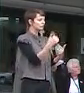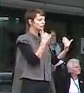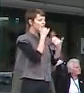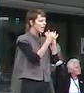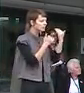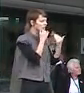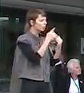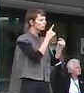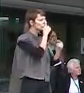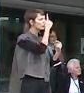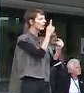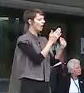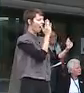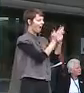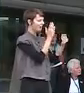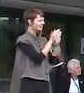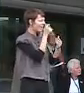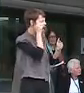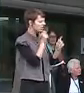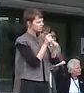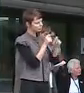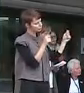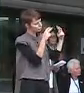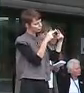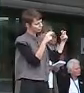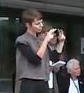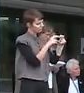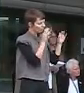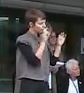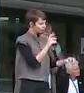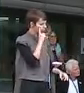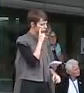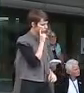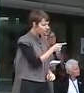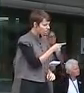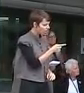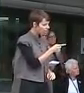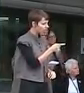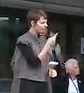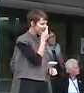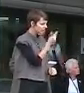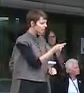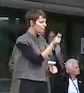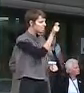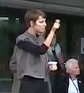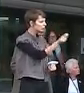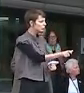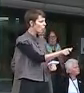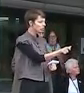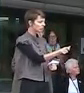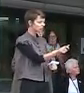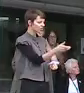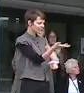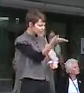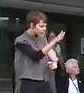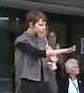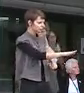oder zufälligen Recherchen nichtsahnender, nachgeborener Angehöriger